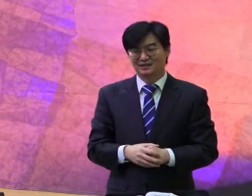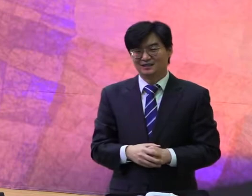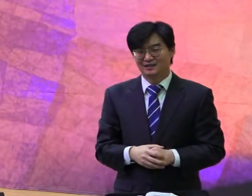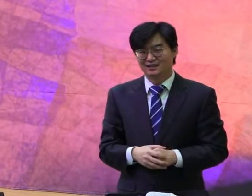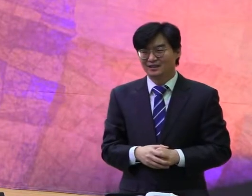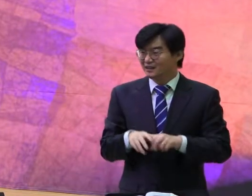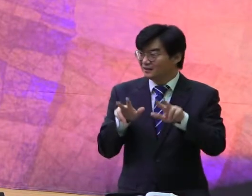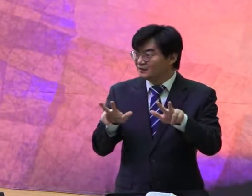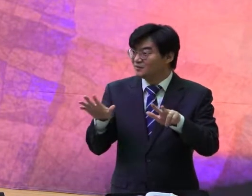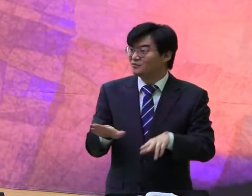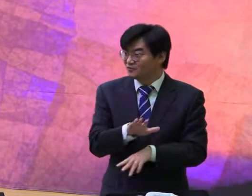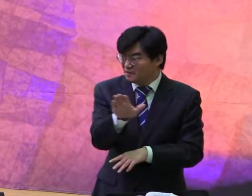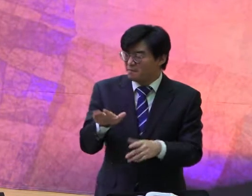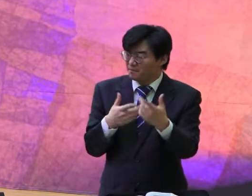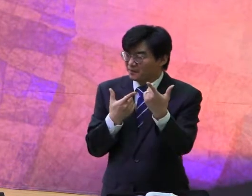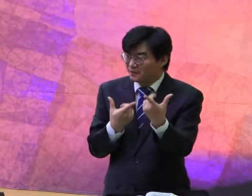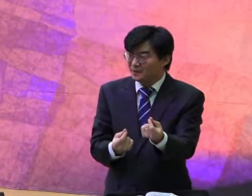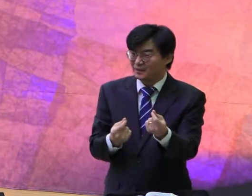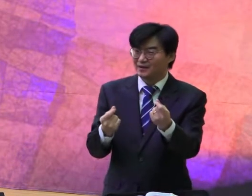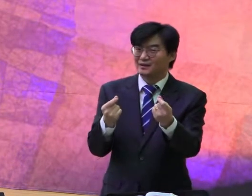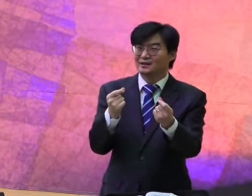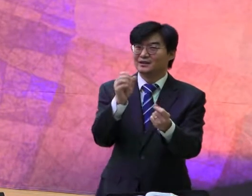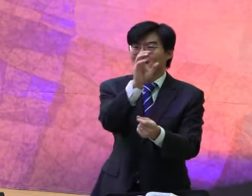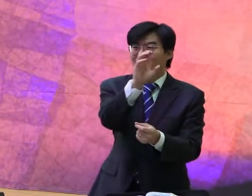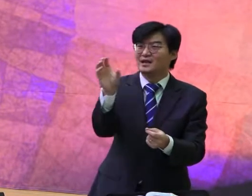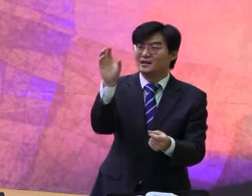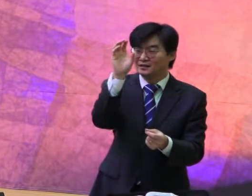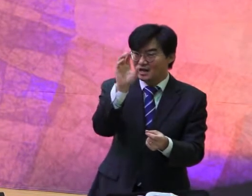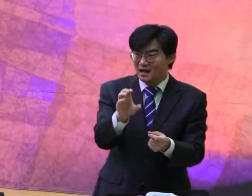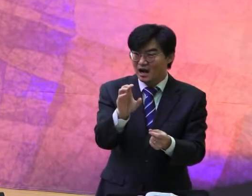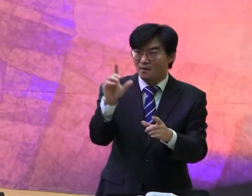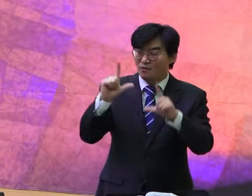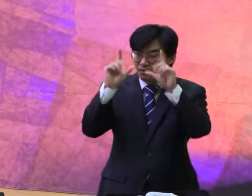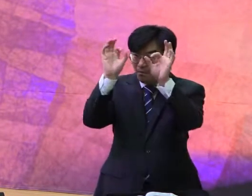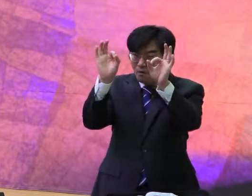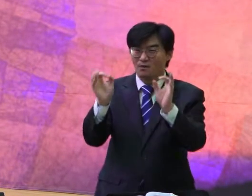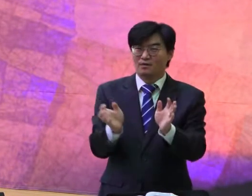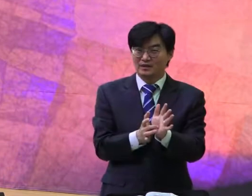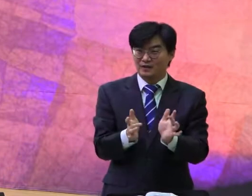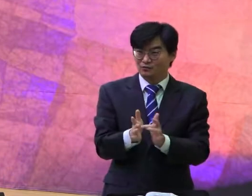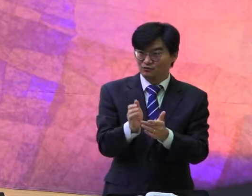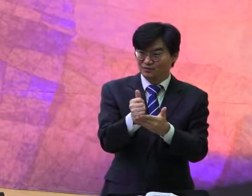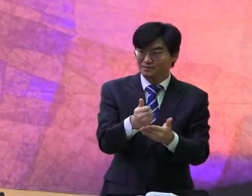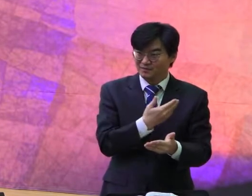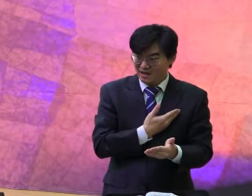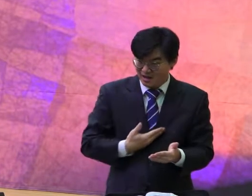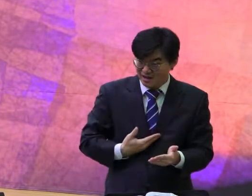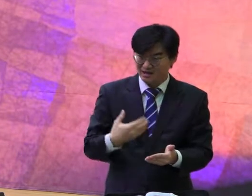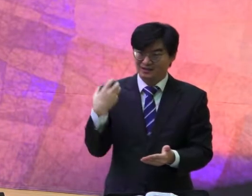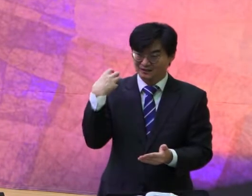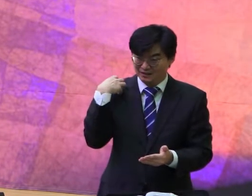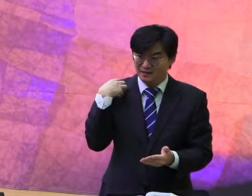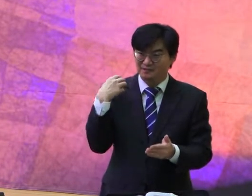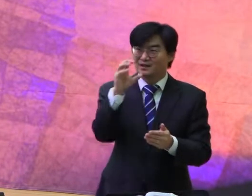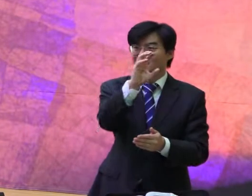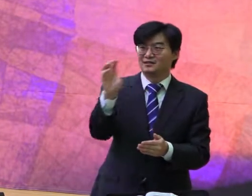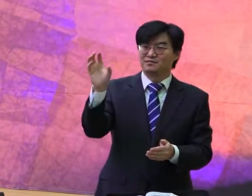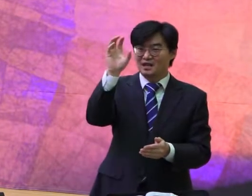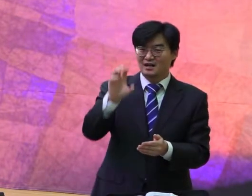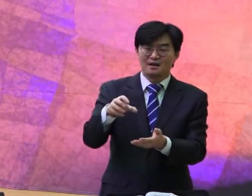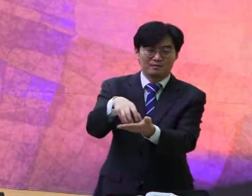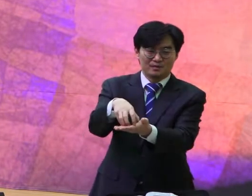우리도 예수님의 뒤를 따르는 신앙인이라고 하고 예수님의 제자로 산다고 하는데, 우리가 승리하는 방법도 십자가뿐입니다.